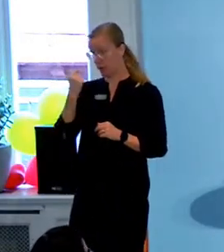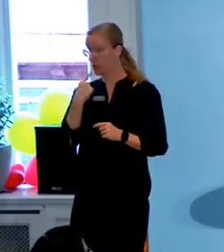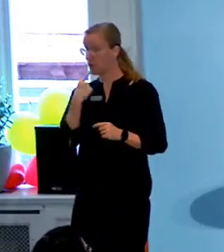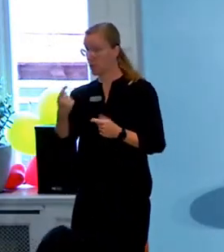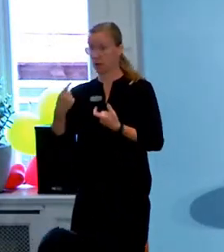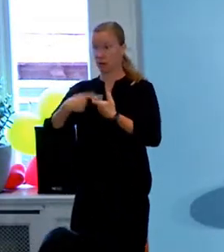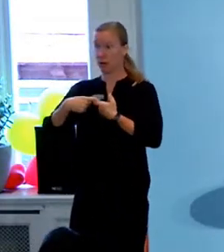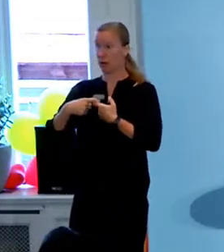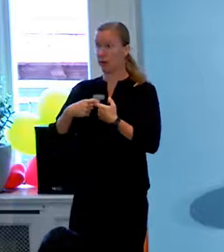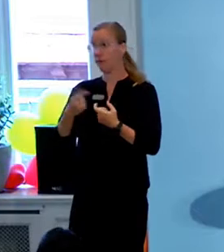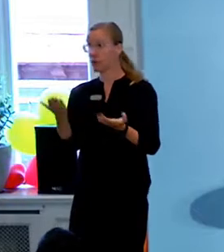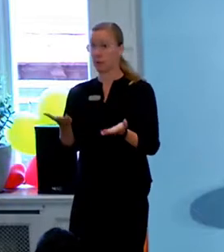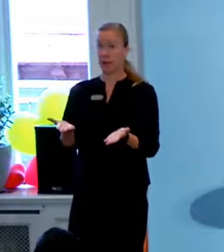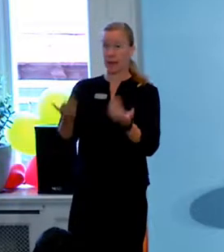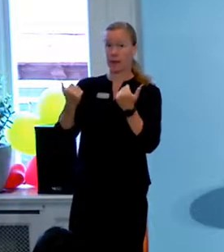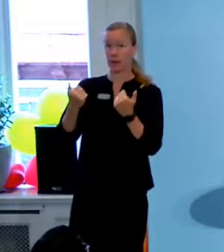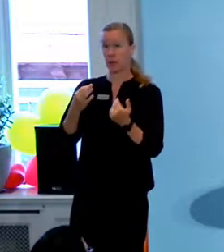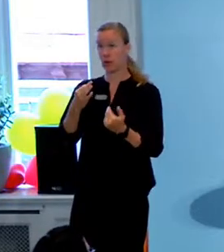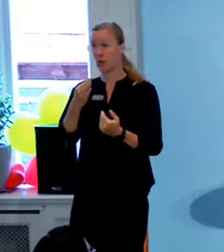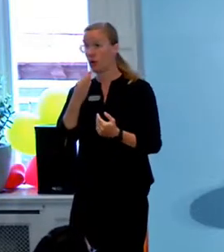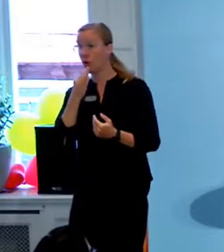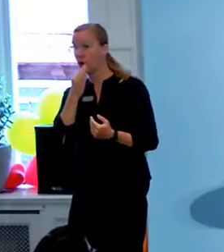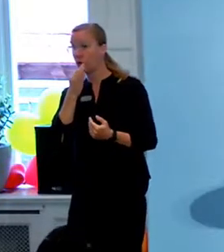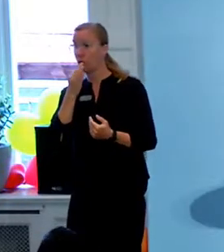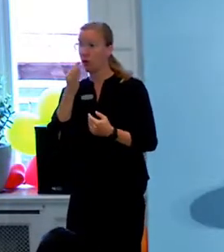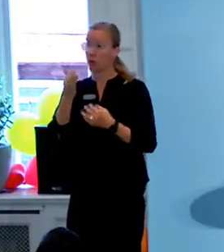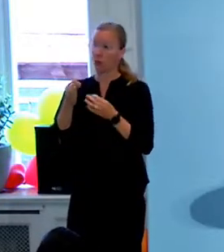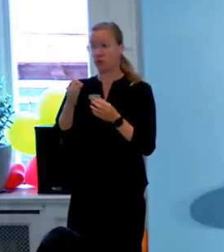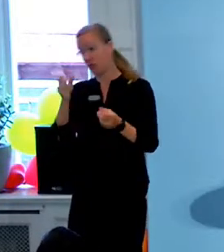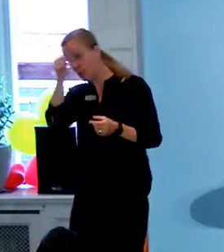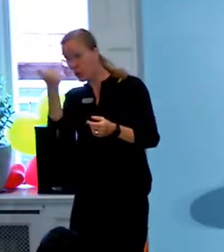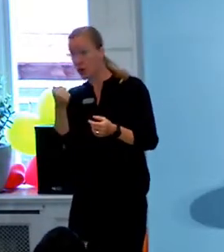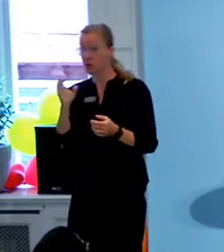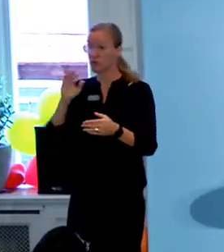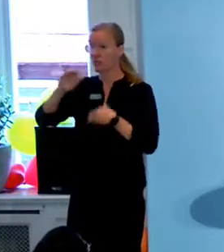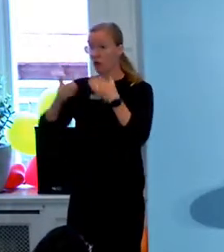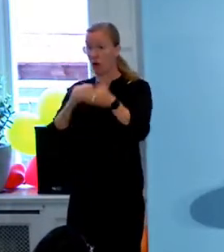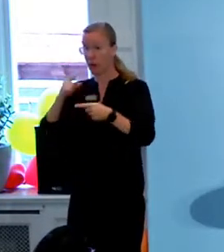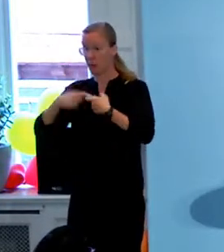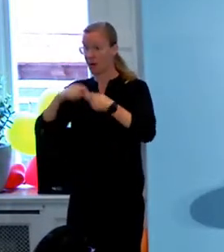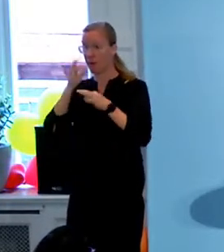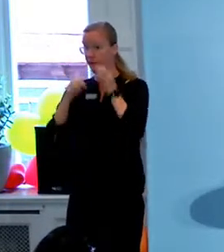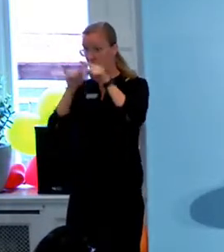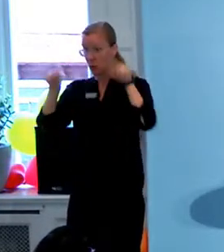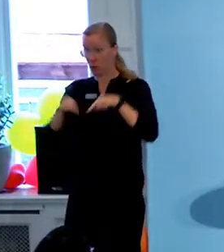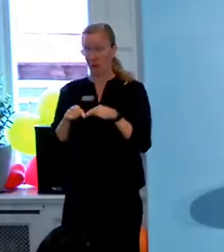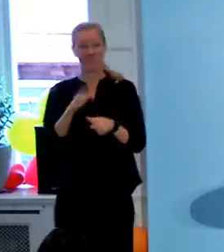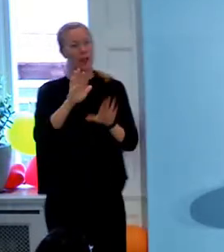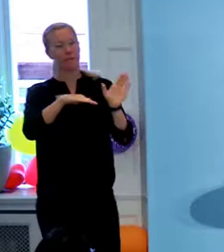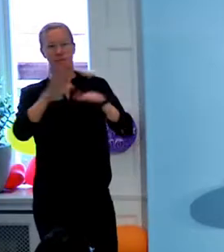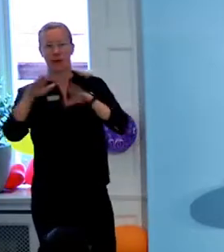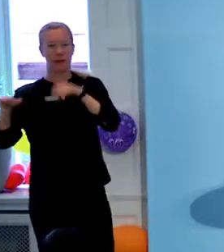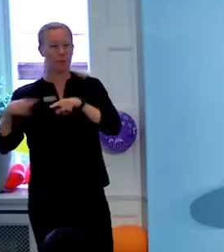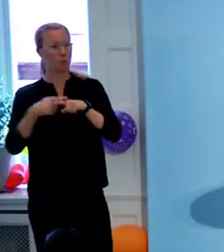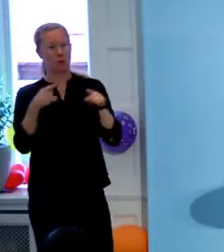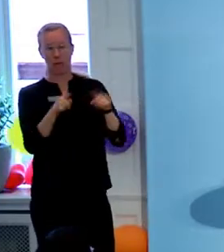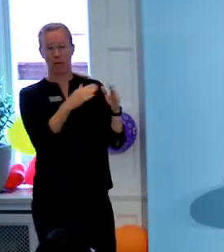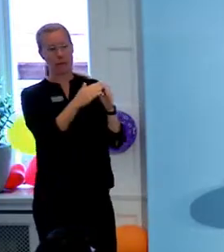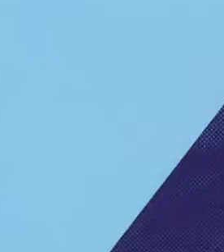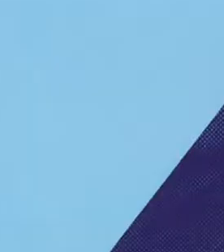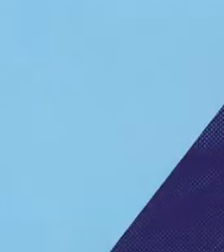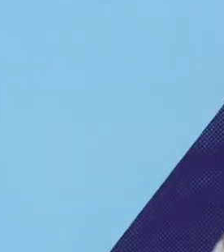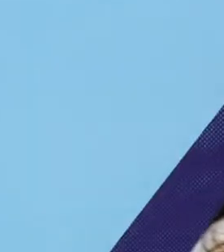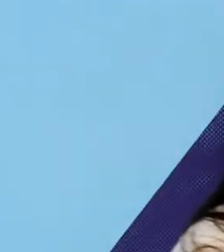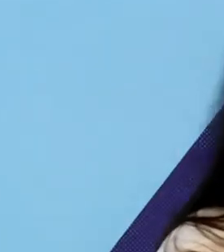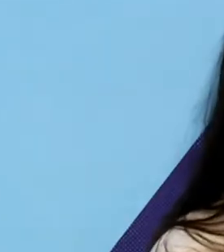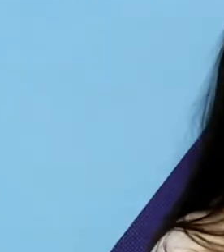någonting om hur lätt eller svårt det var att få folk att svara på den här enkäten. Det var varierat i de olika städerna.